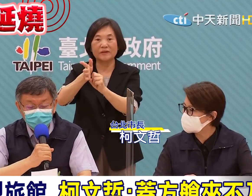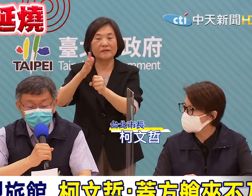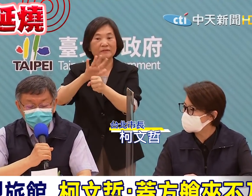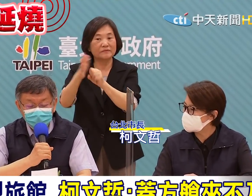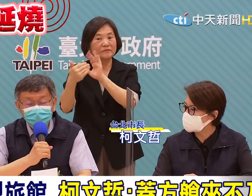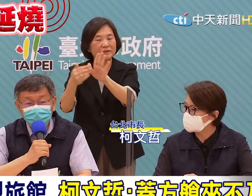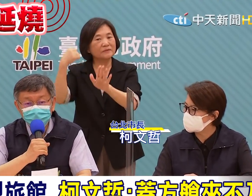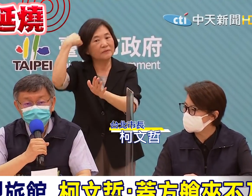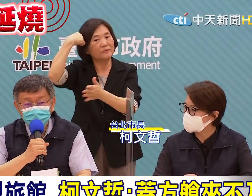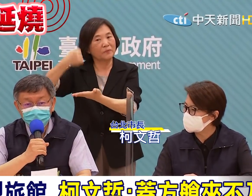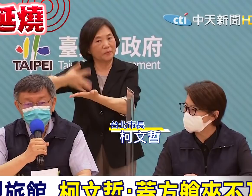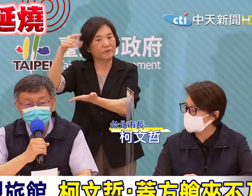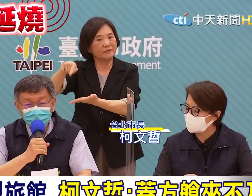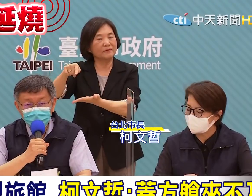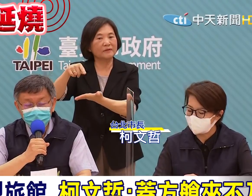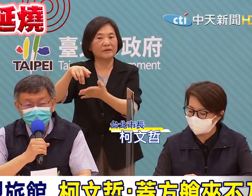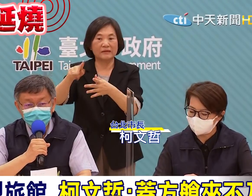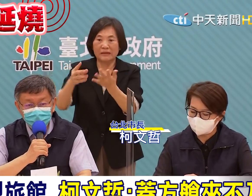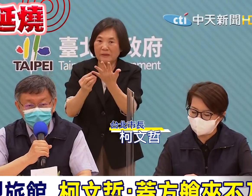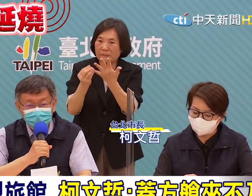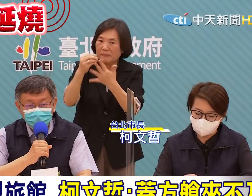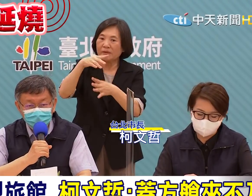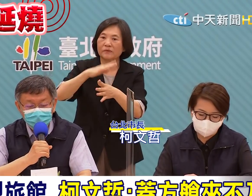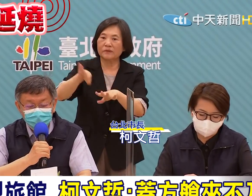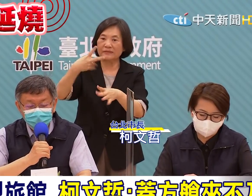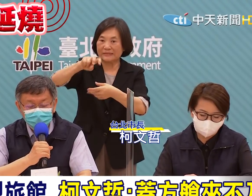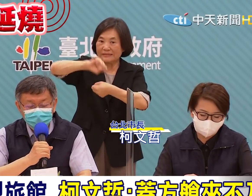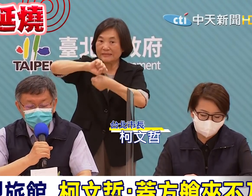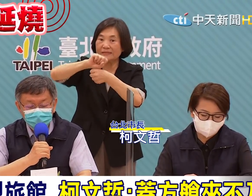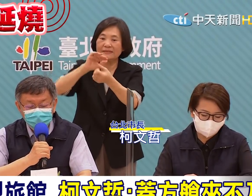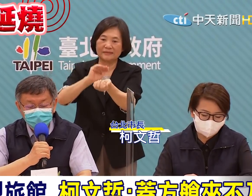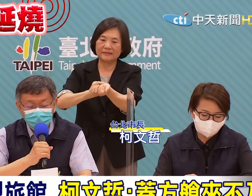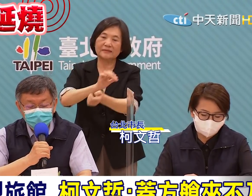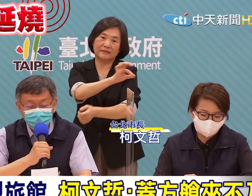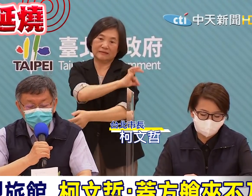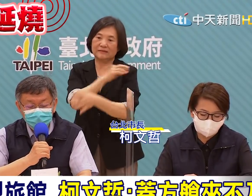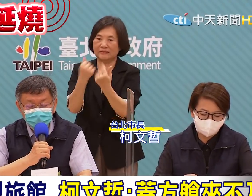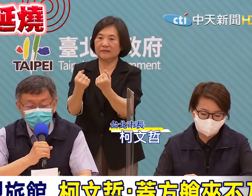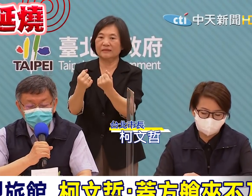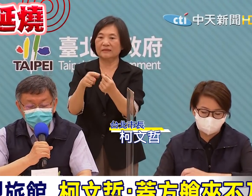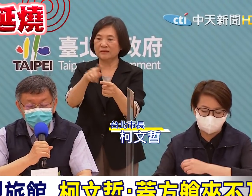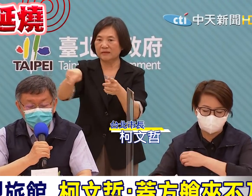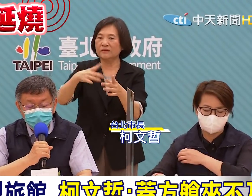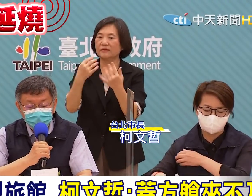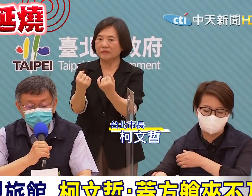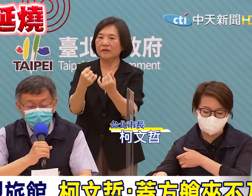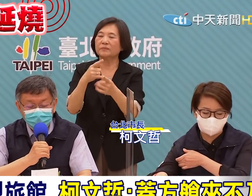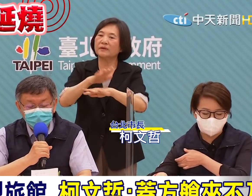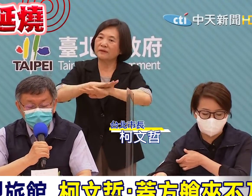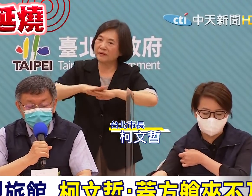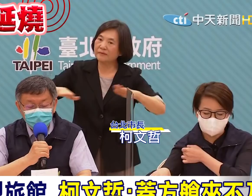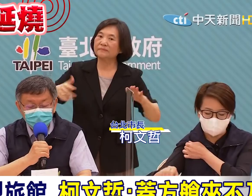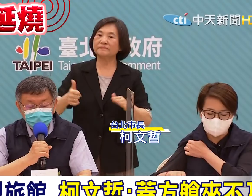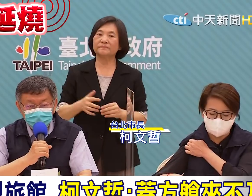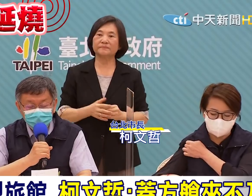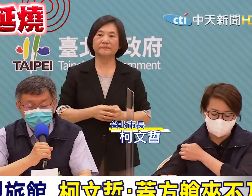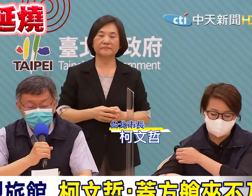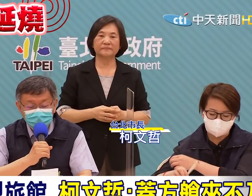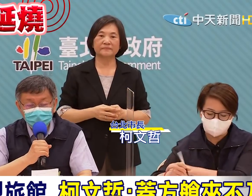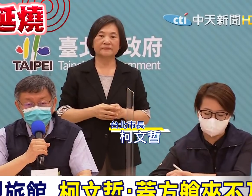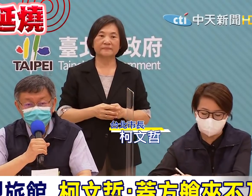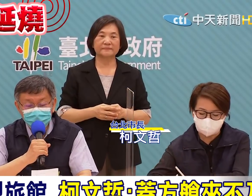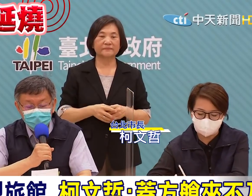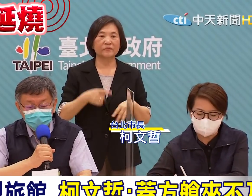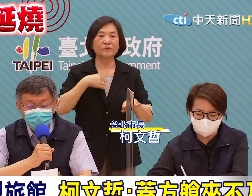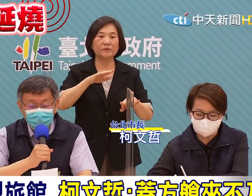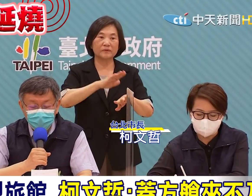当然我们要升级哦，给它增加一些医护人员哦，让住在里面可以更安全。所以我们还是会保留这